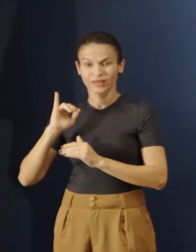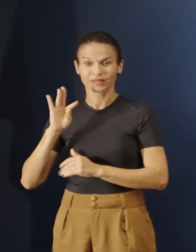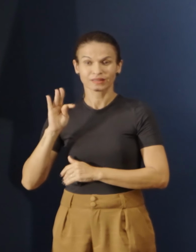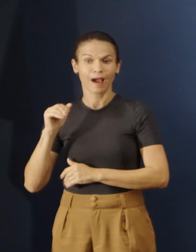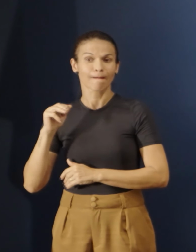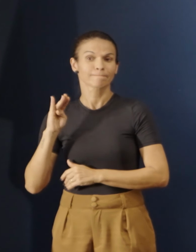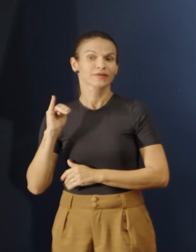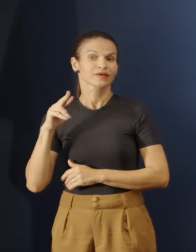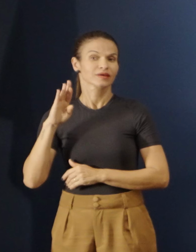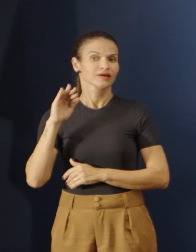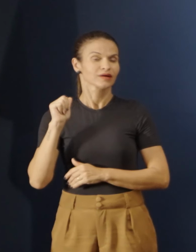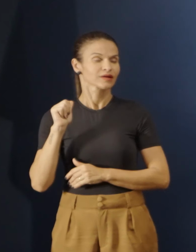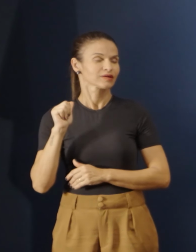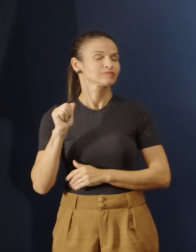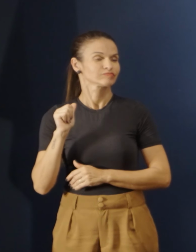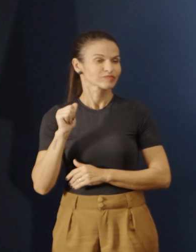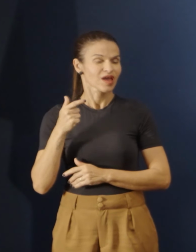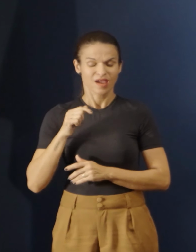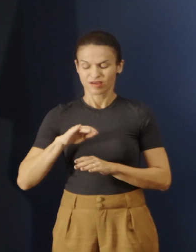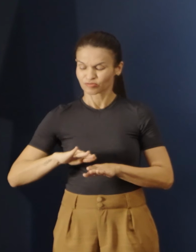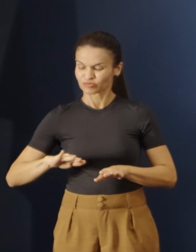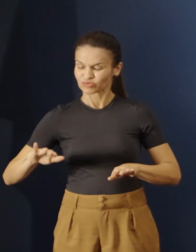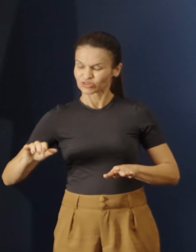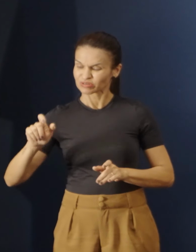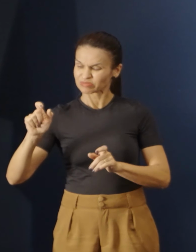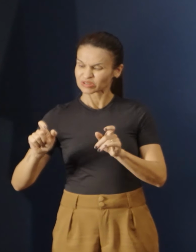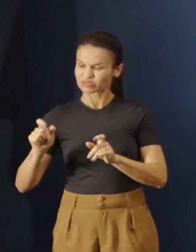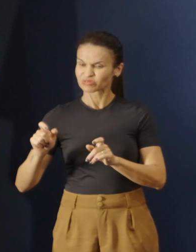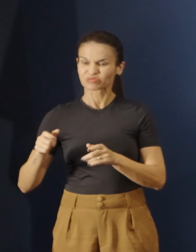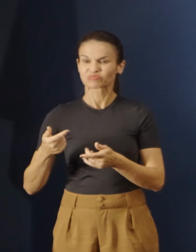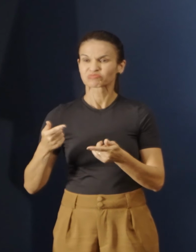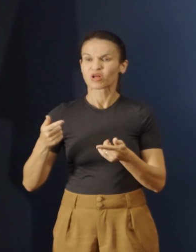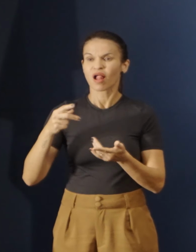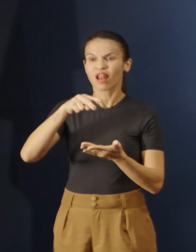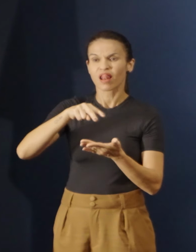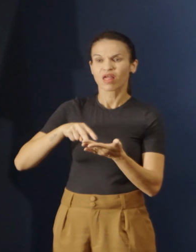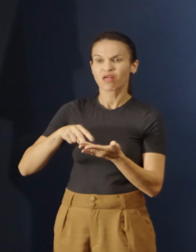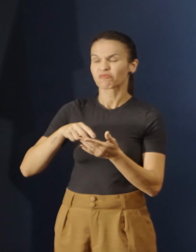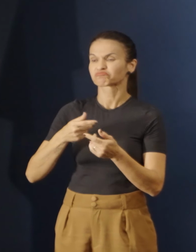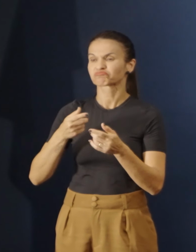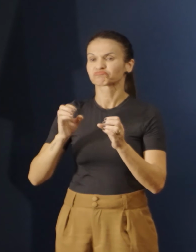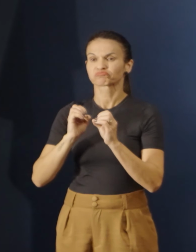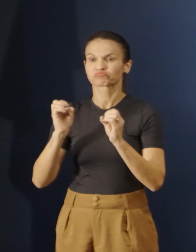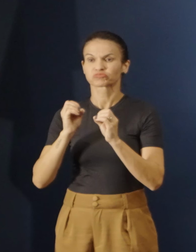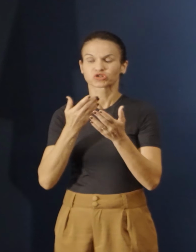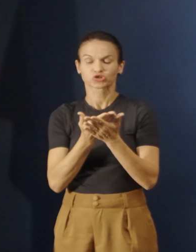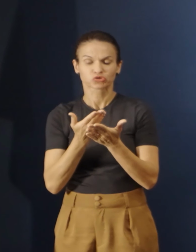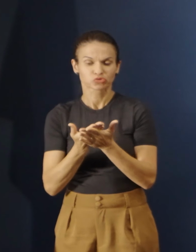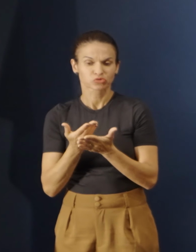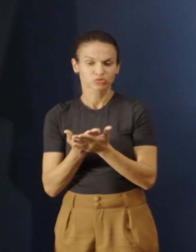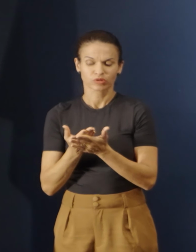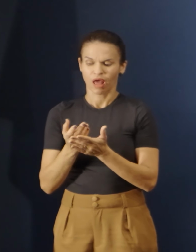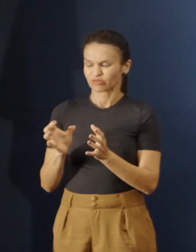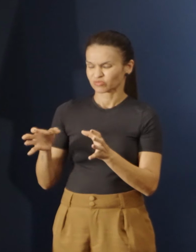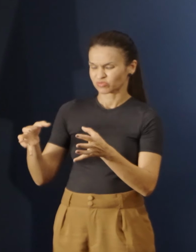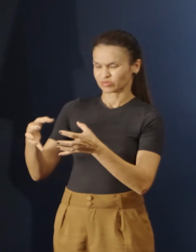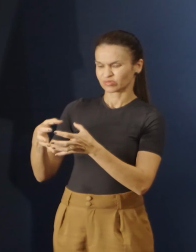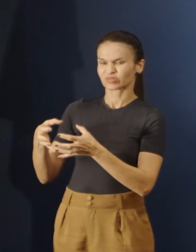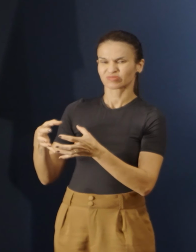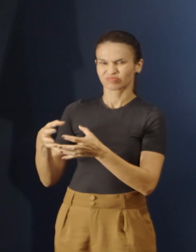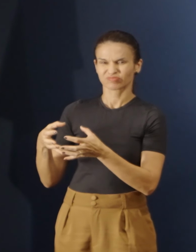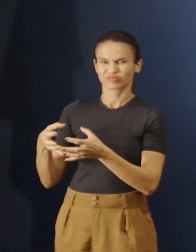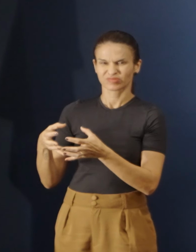Itabira. Porque, segundo ele, era um chão de pessoas que não liam, que não estudavam, de pessoas, né, assim, completamente... ele usa o